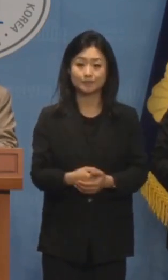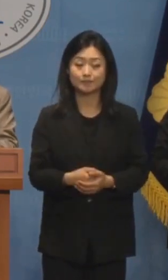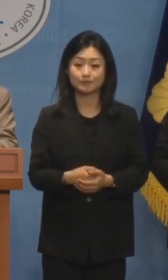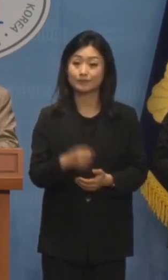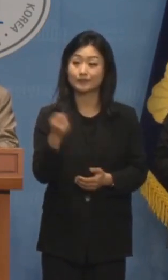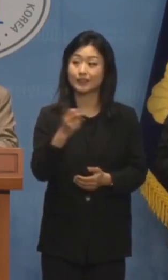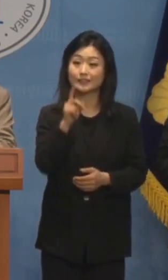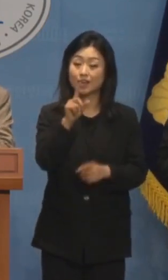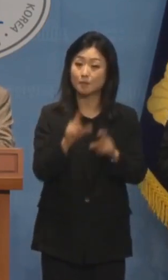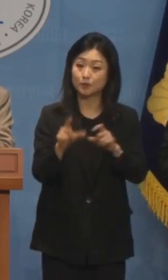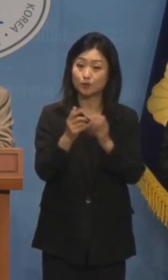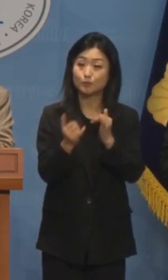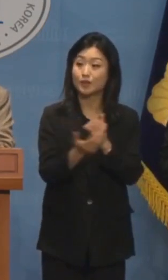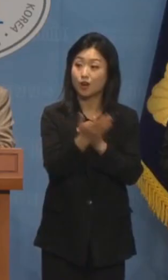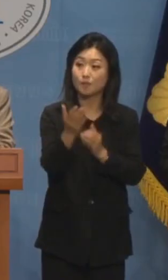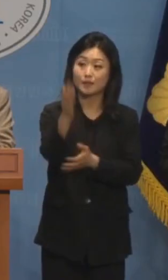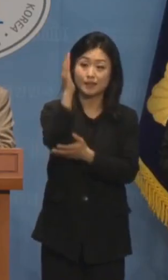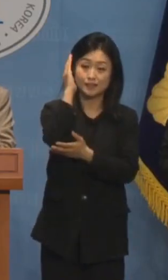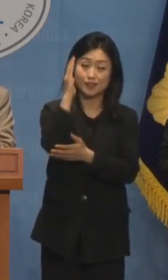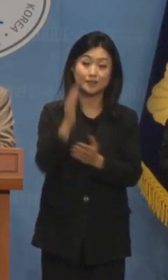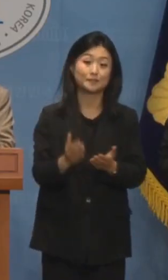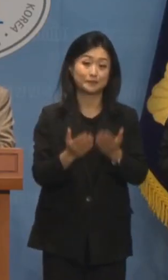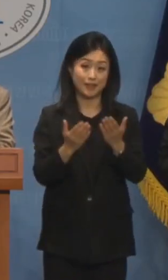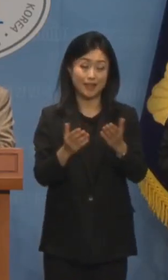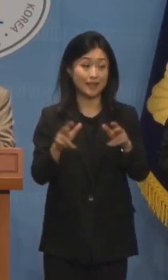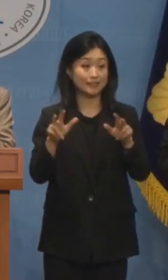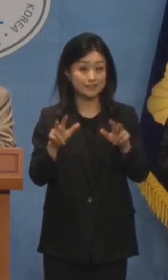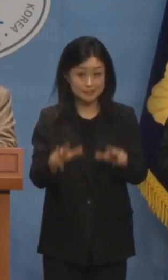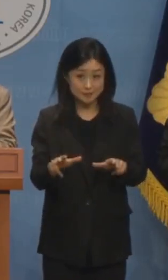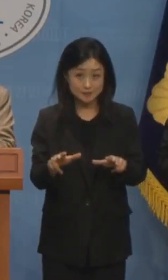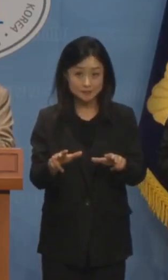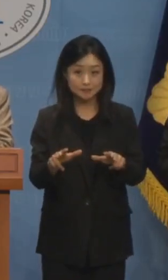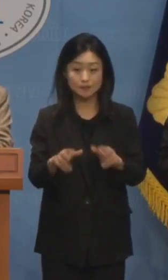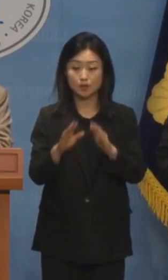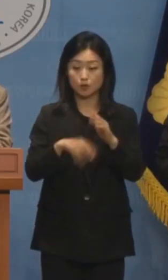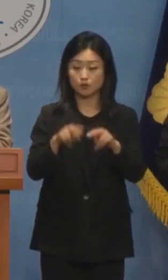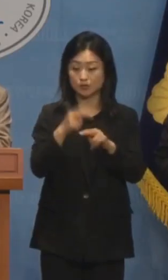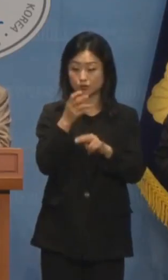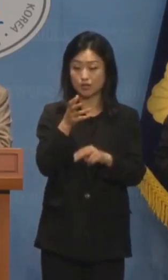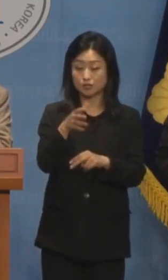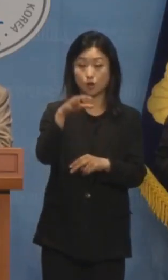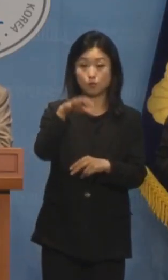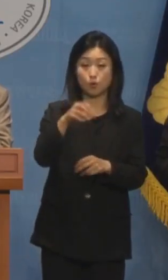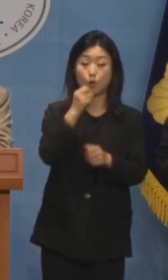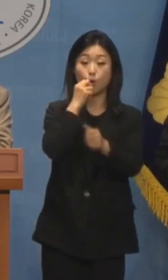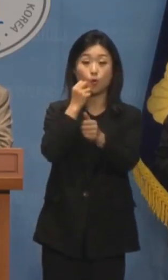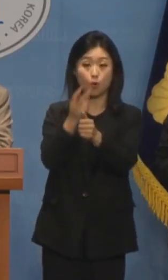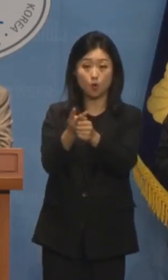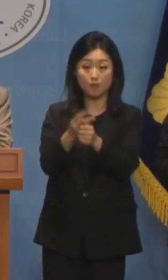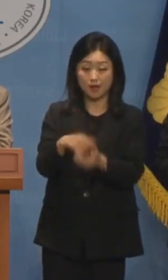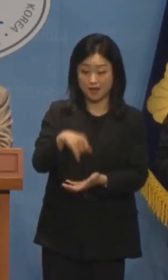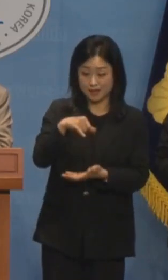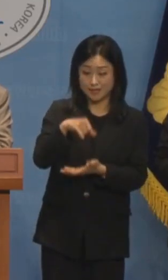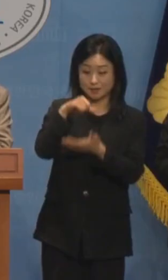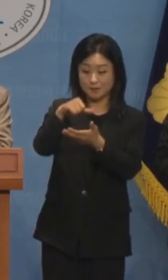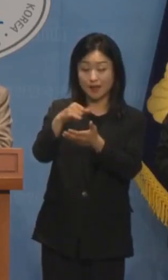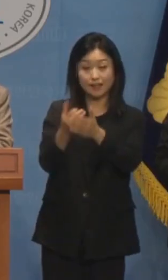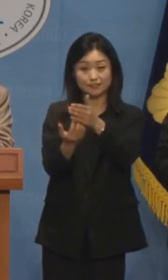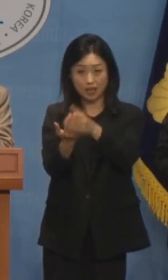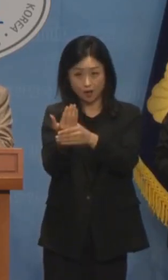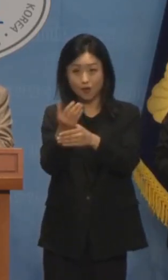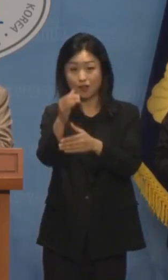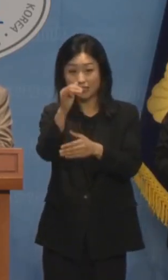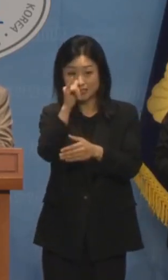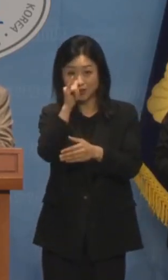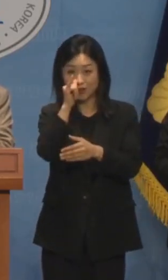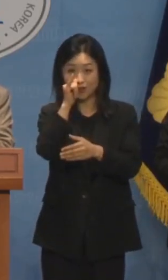다시 한번 국민들에게 호소합니다. 지금 공수처에 고발된 디올백 사건이 있기 때문에